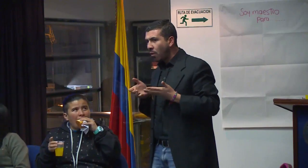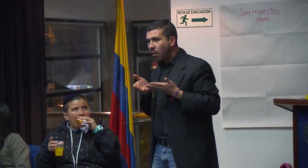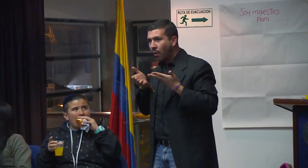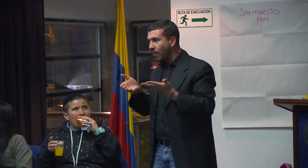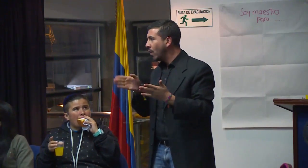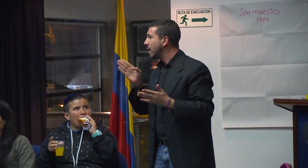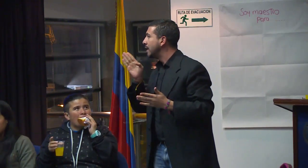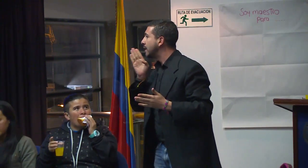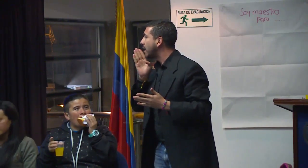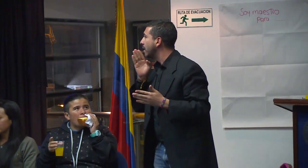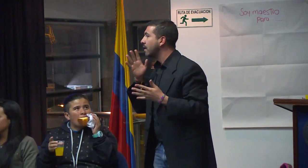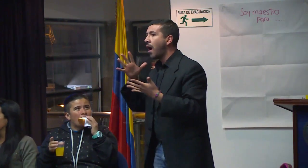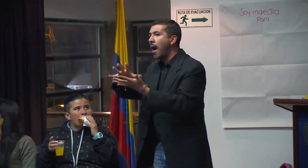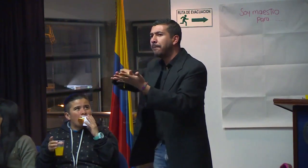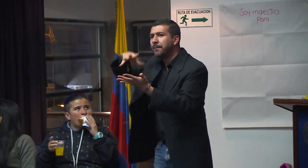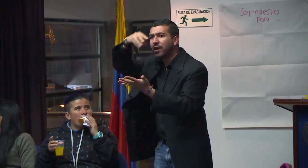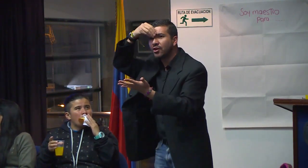¿sí?